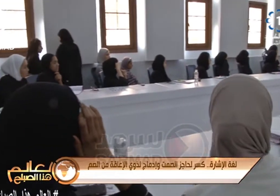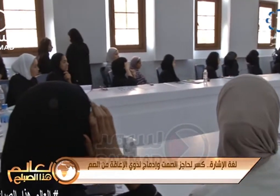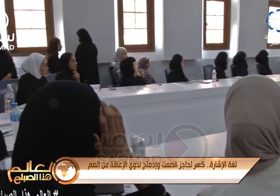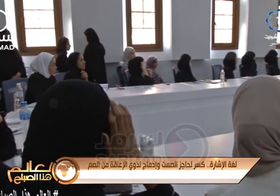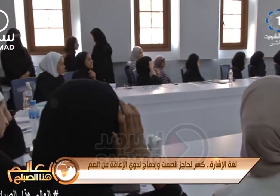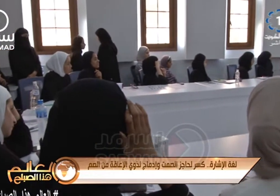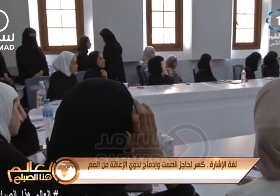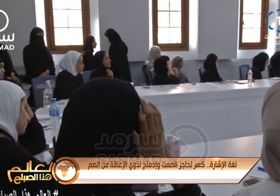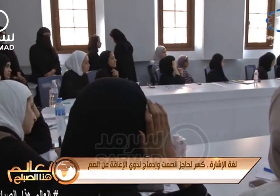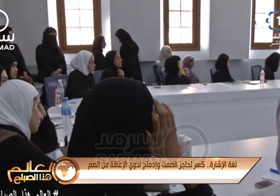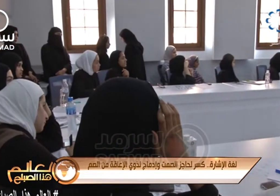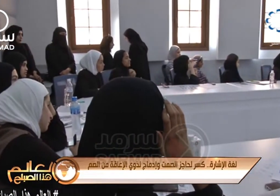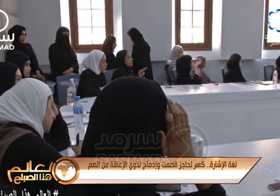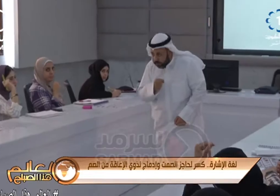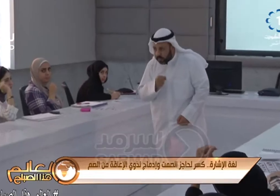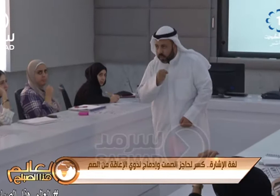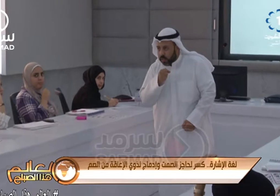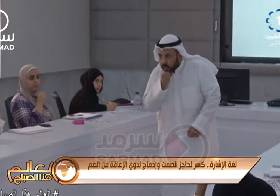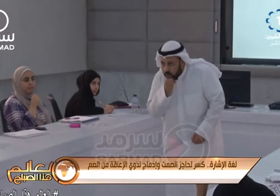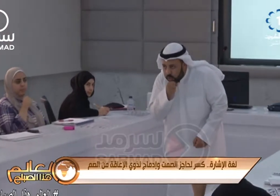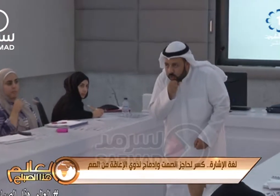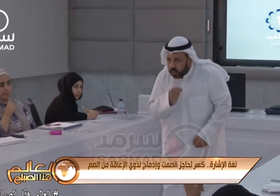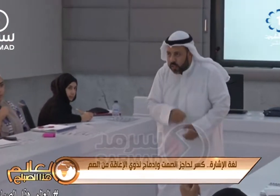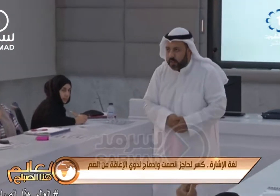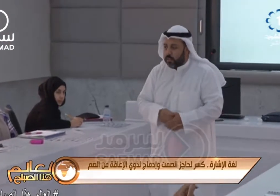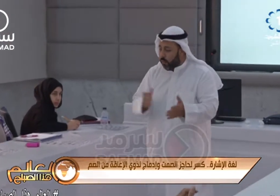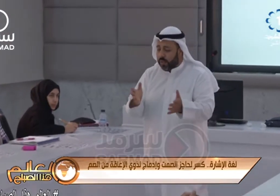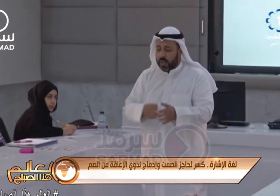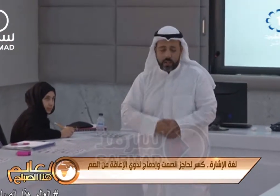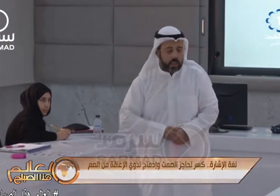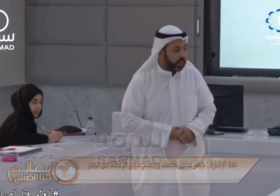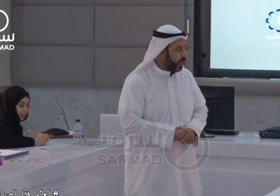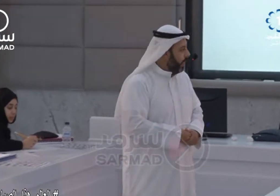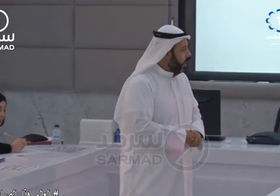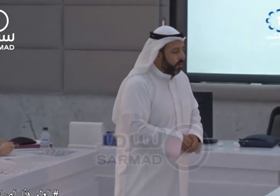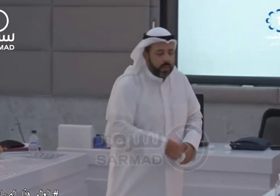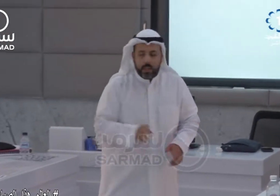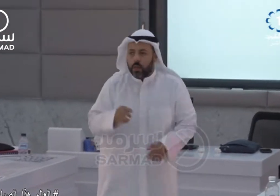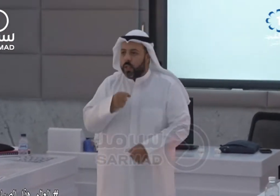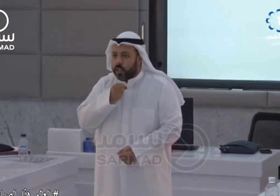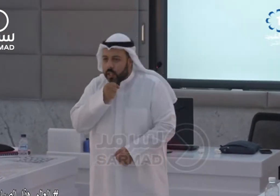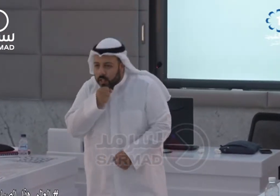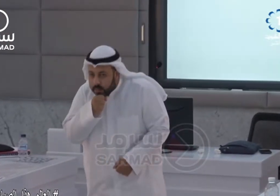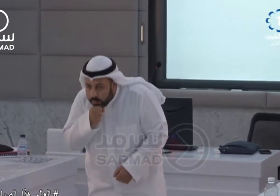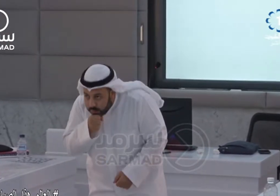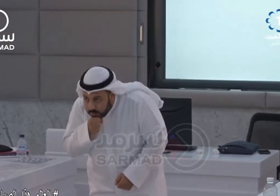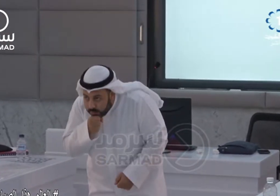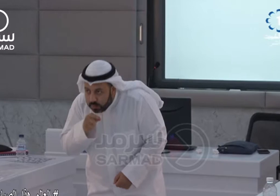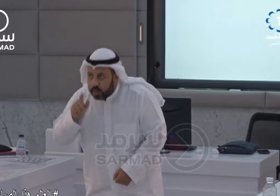الأهمية بمكان أن نضع هذه اللغة في أولويات الاهتمام من أجل ألا يشعر الأصم بأنه غريب في